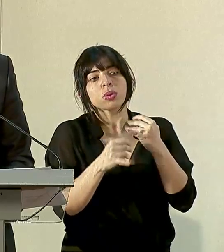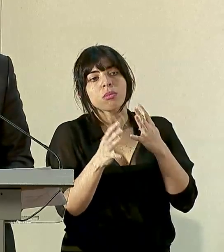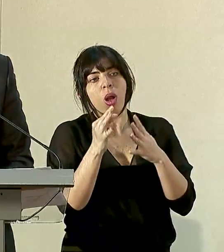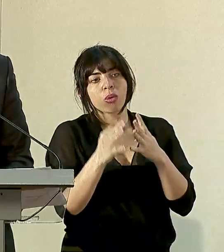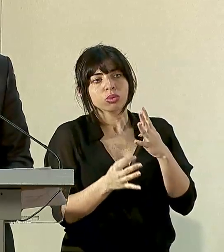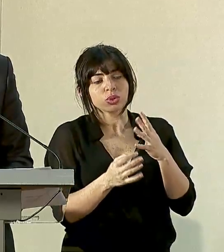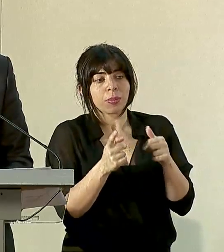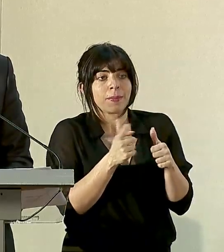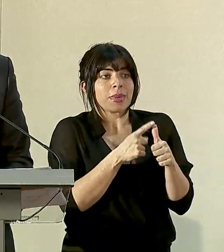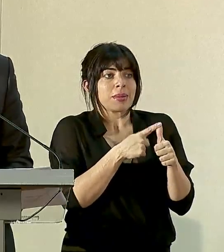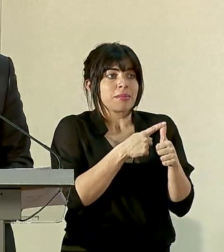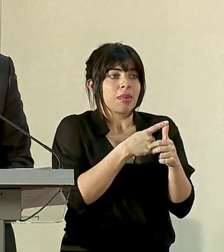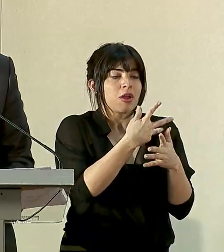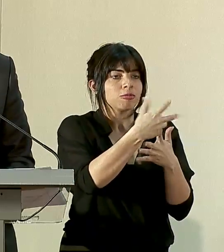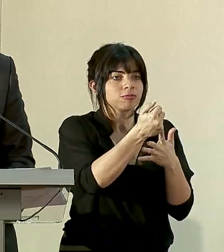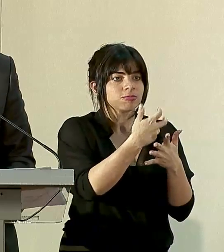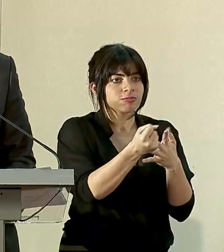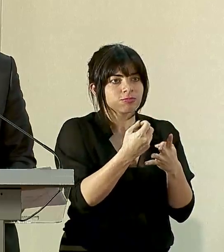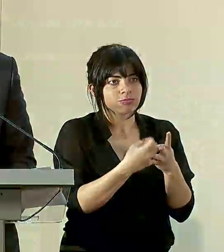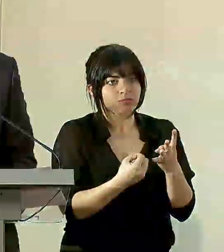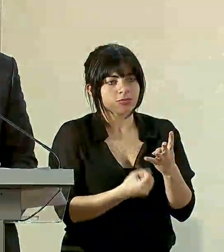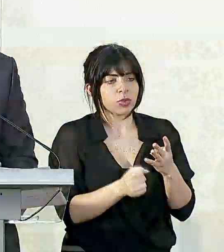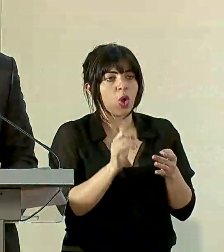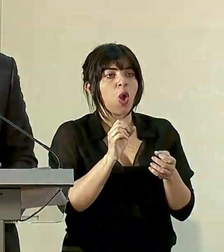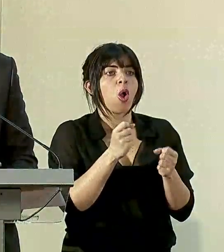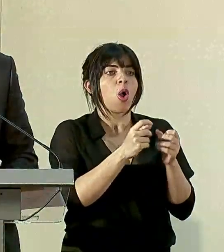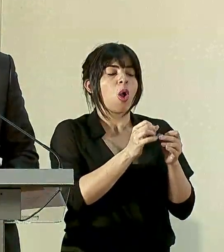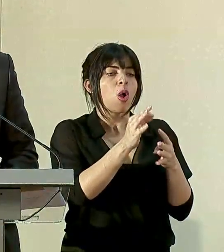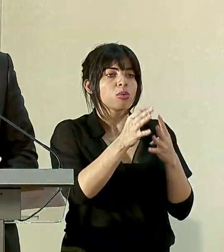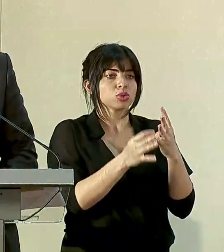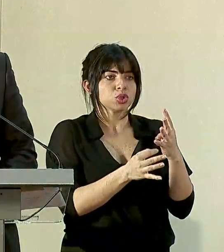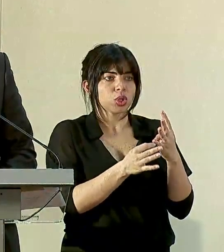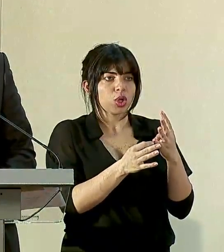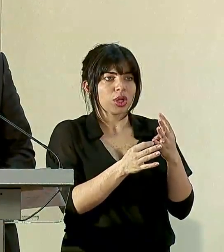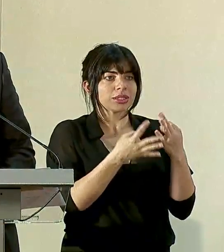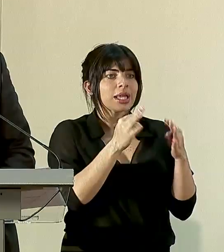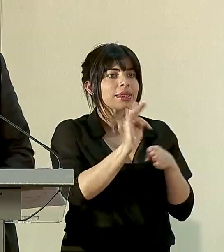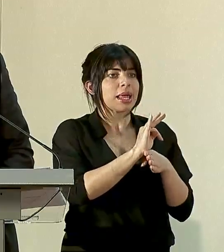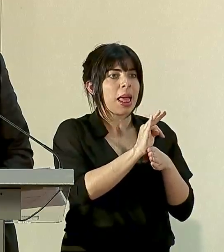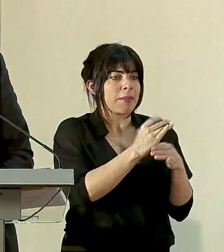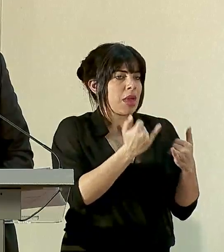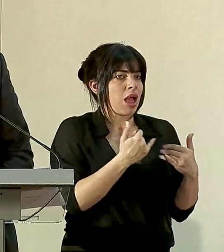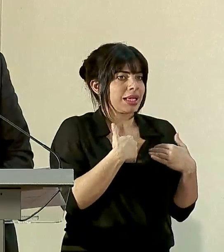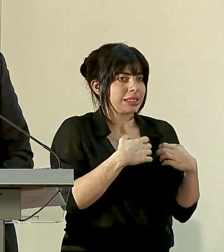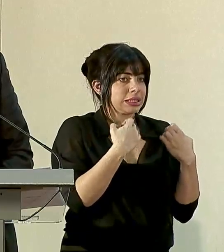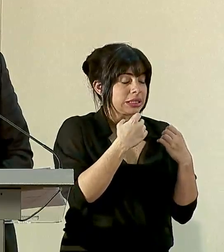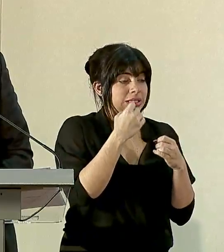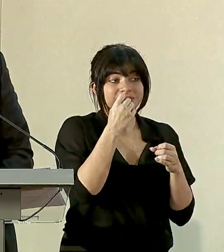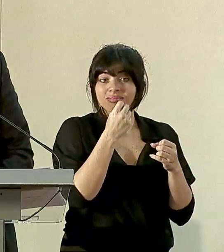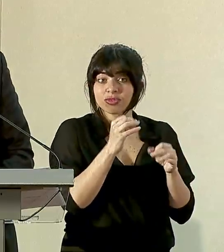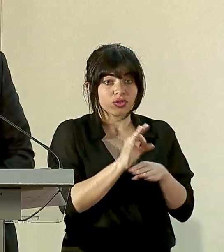haber agotado las opciones terapéuticas actualmente existentes.